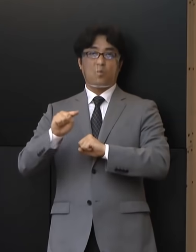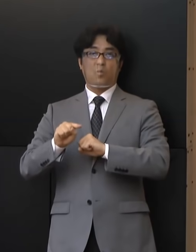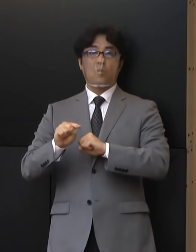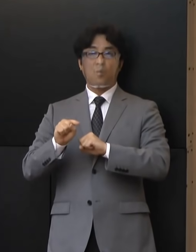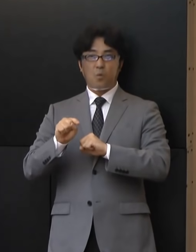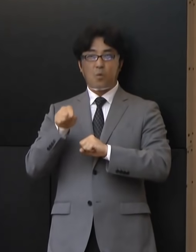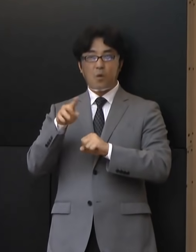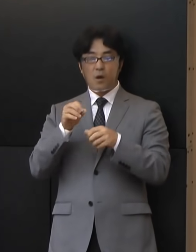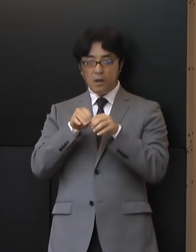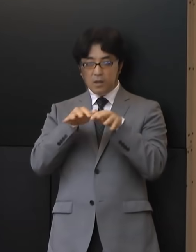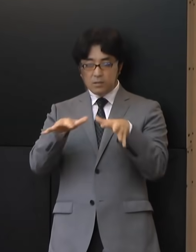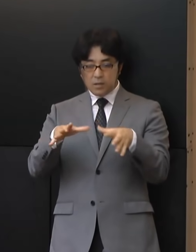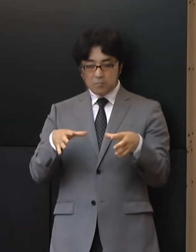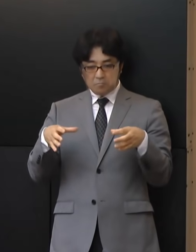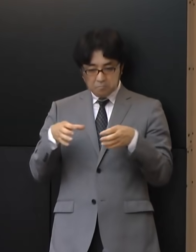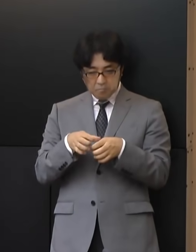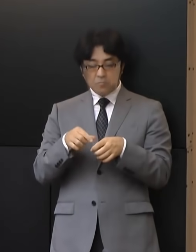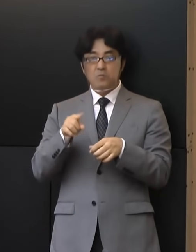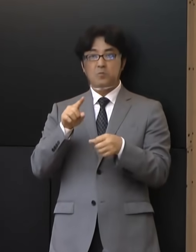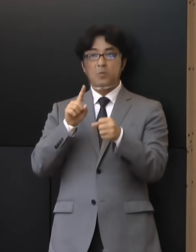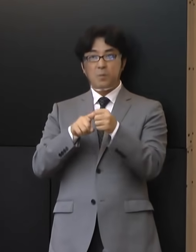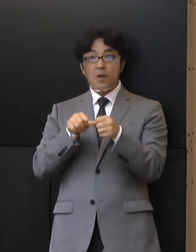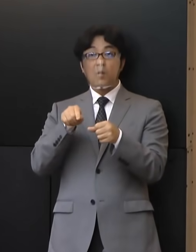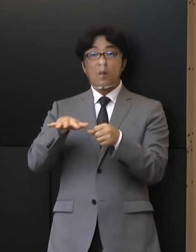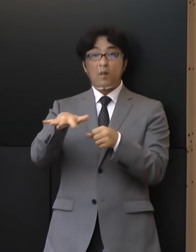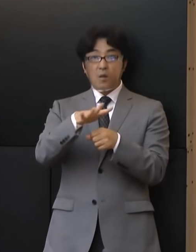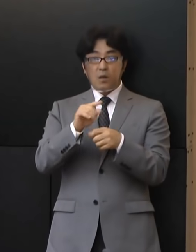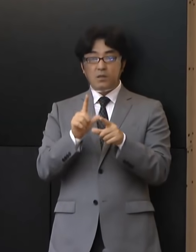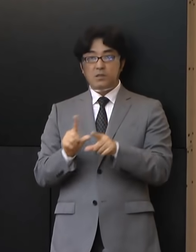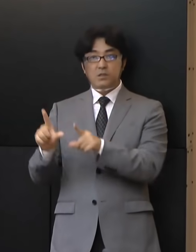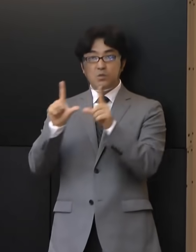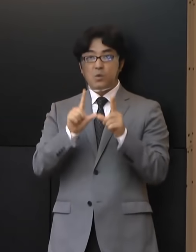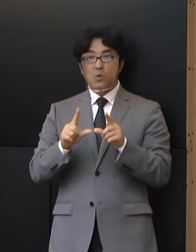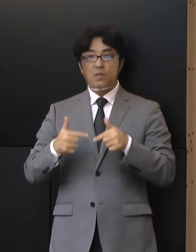つ日常生活を取り戻してまいりましょう。